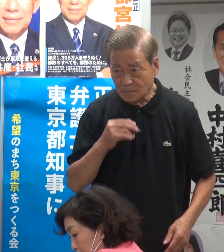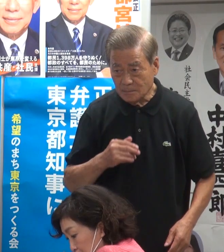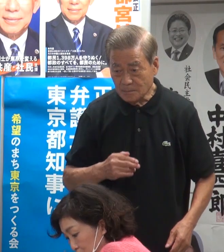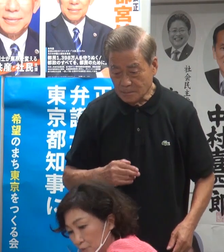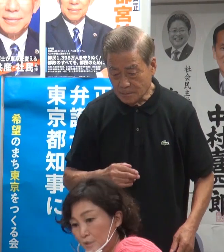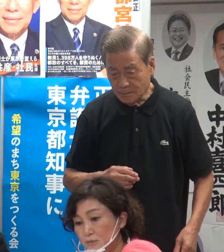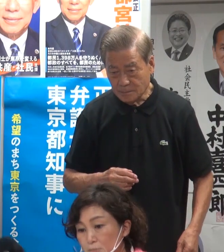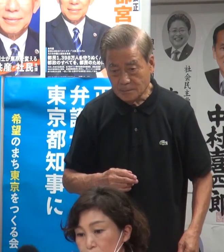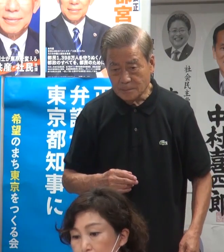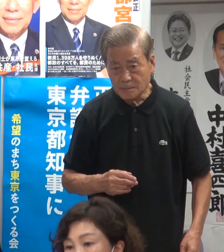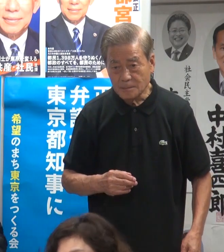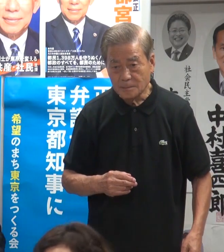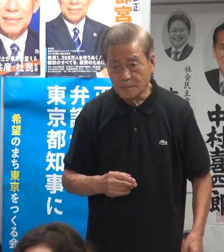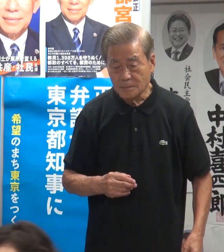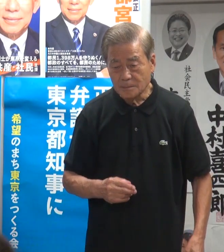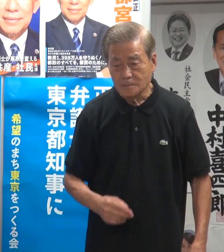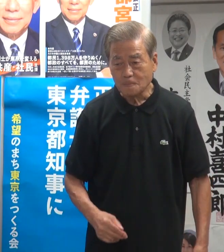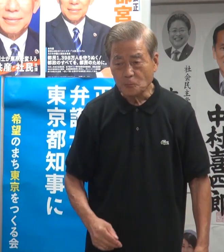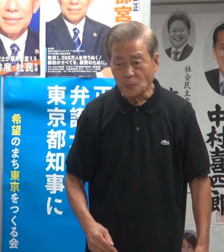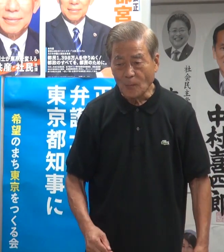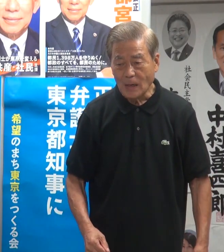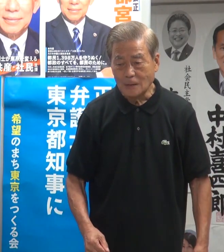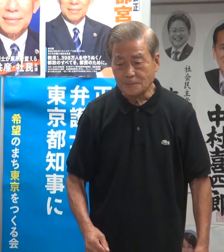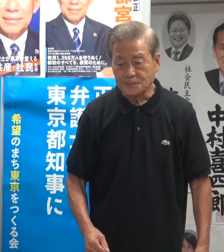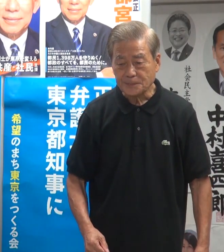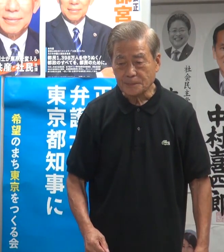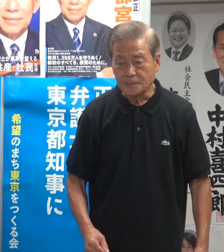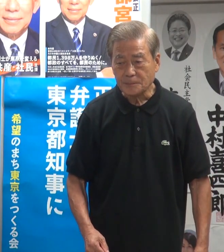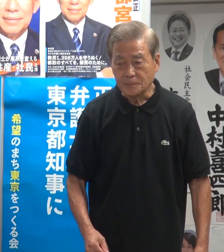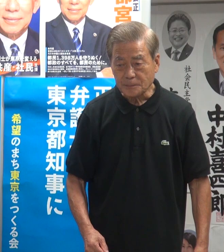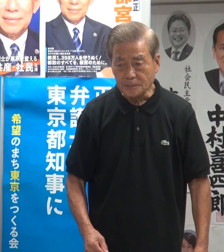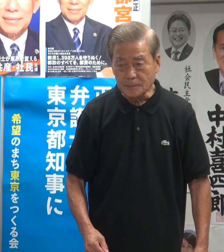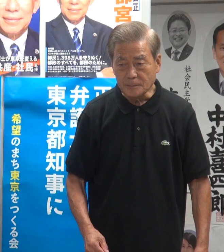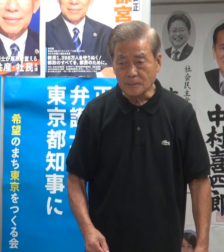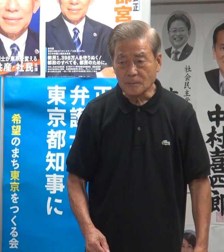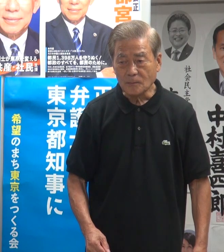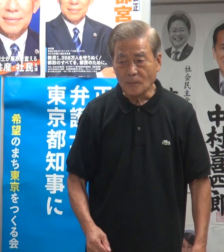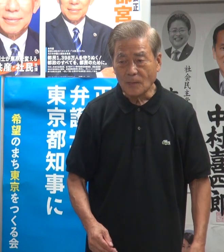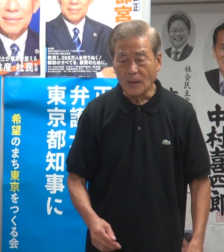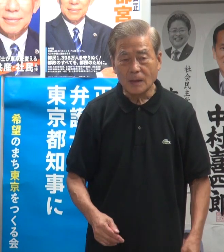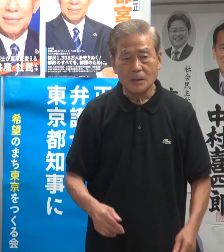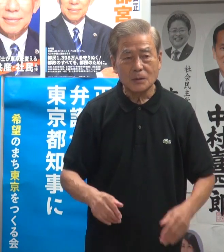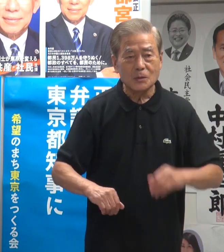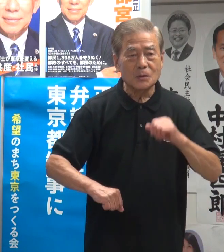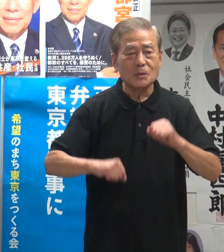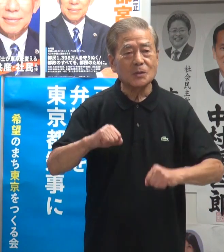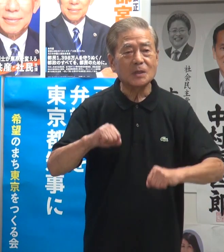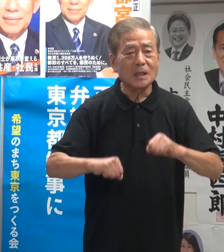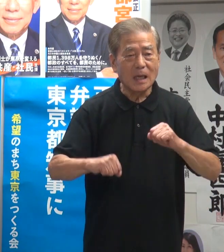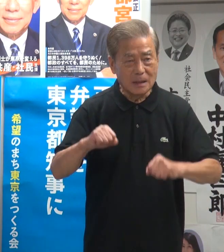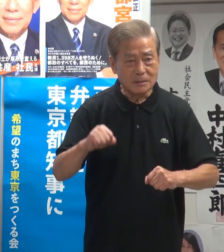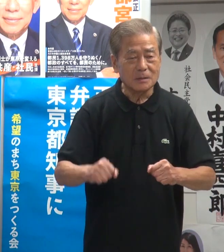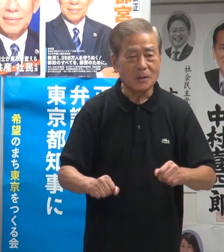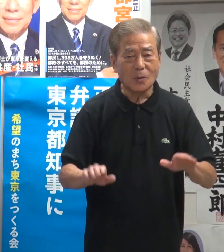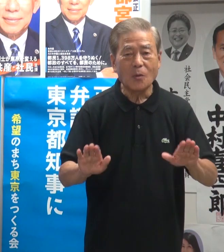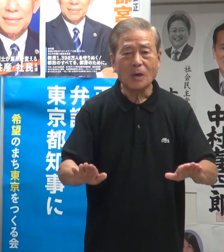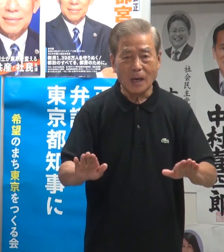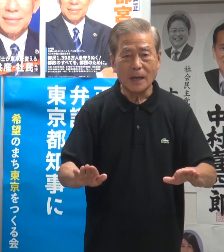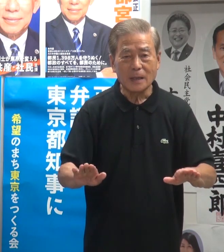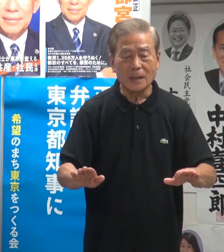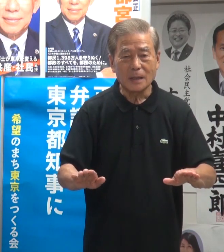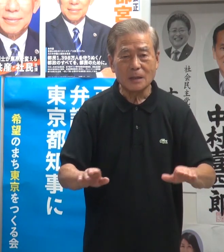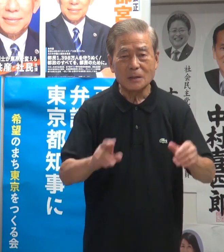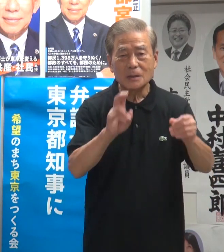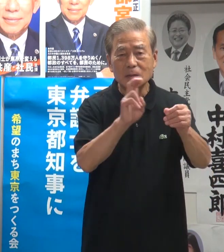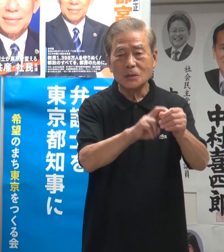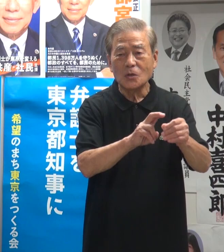先に手挙がったのでちょっとお願いします。 フリーランスの田中と申します。今回宇都宮